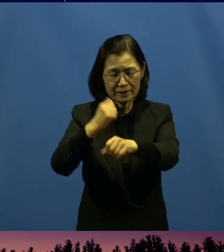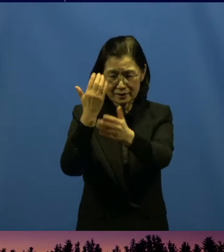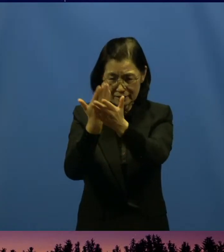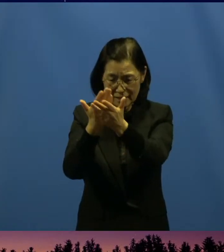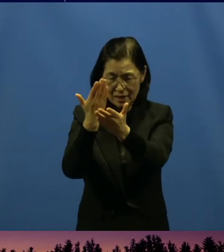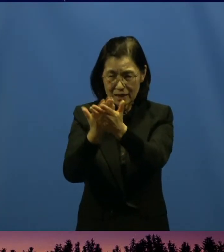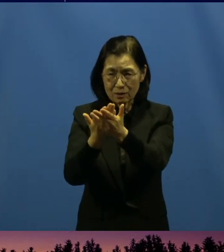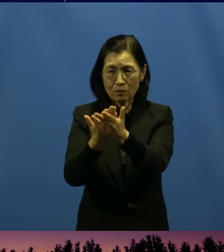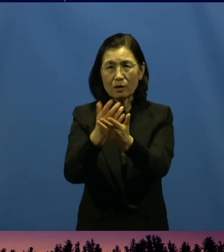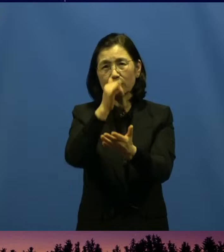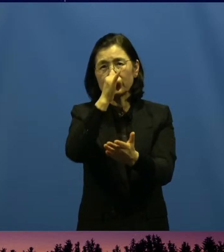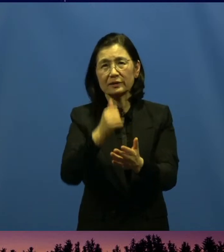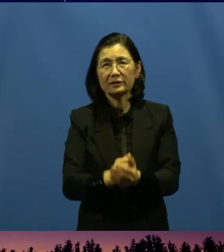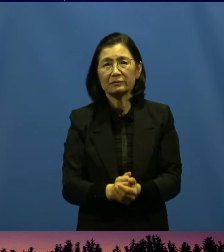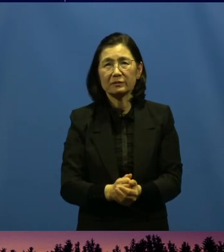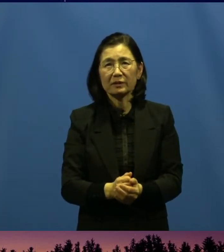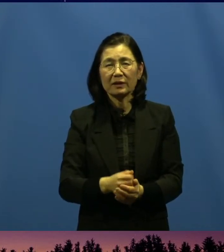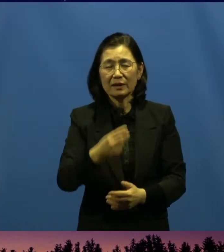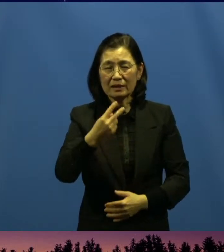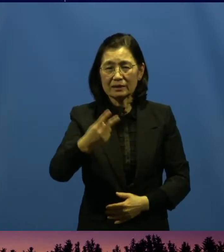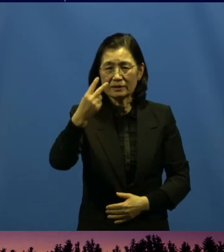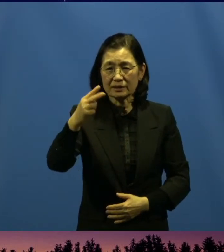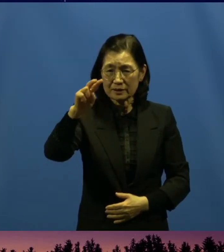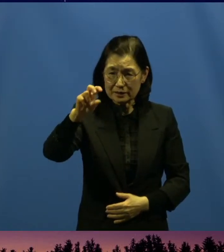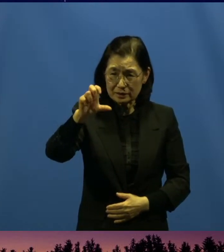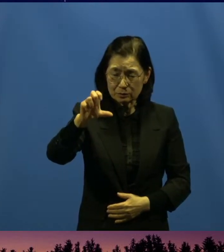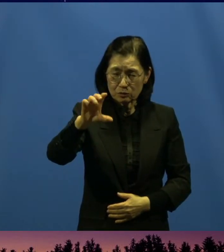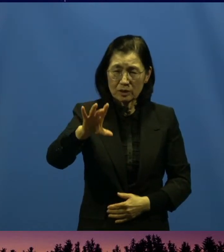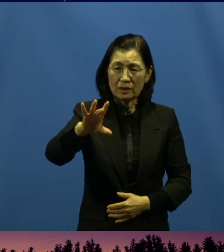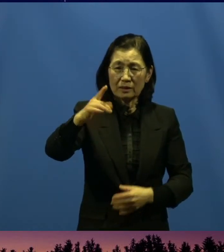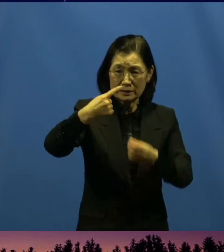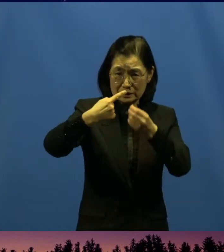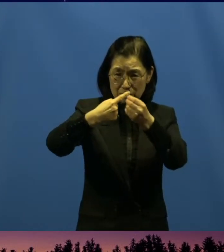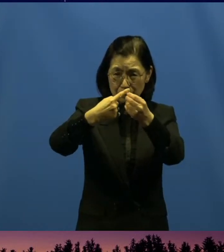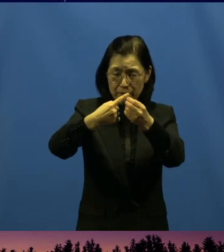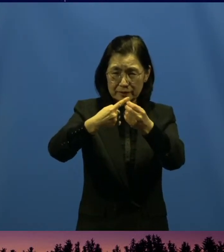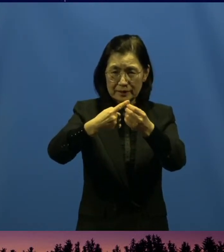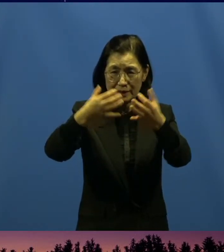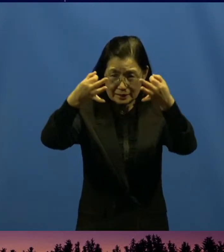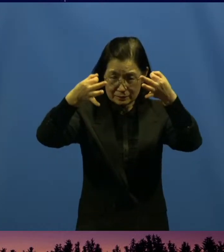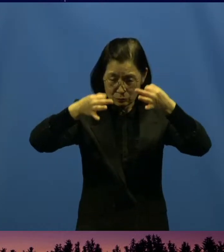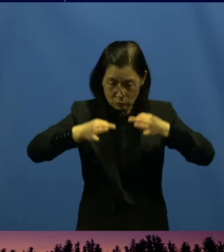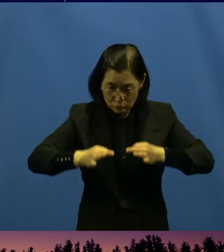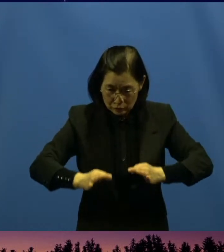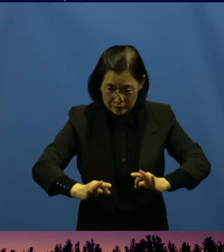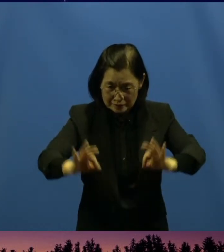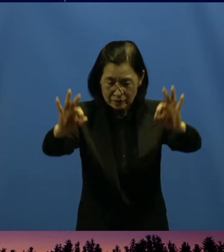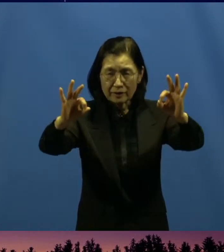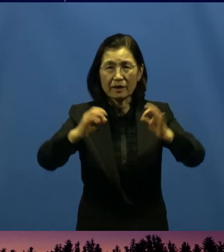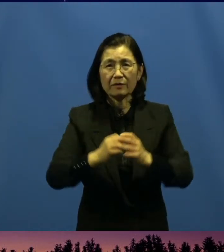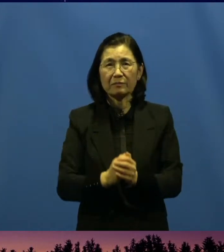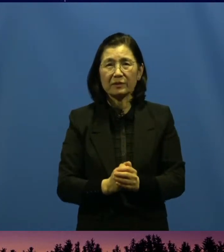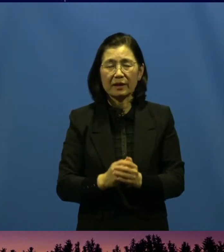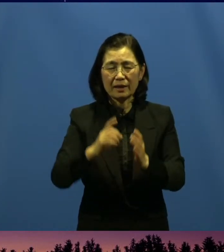오늘 2025년 첫 철야입니다. 한 해를 살아갈 때 시간에 대한 이해,